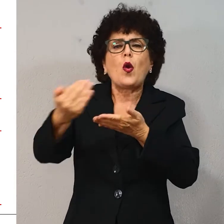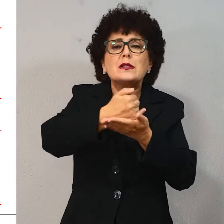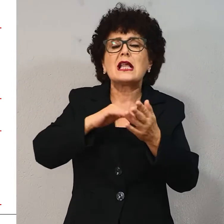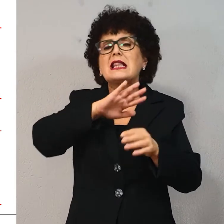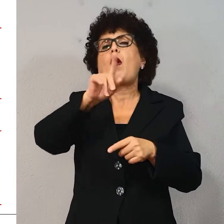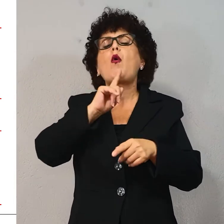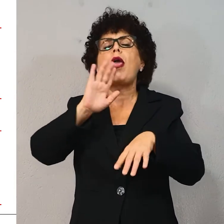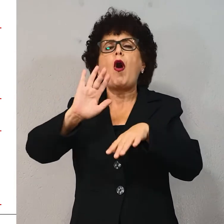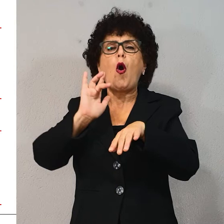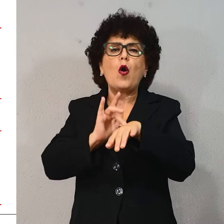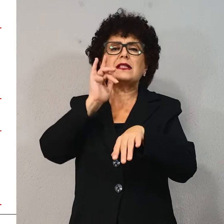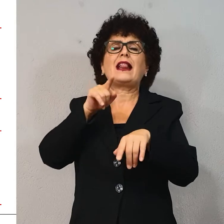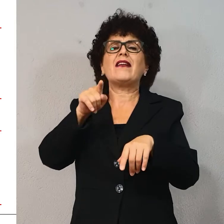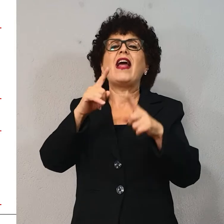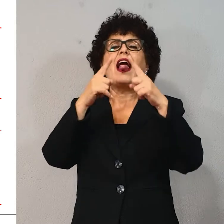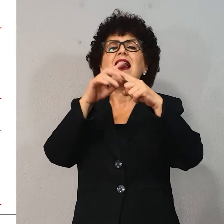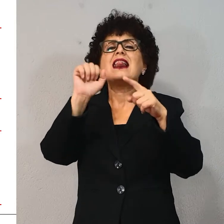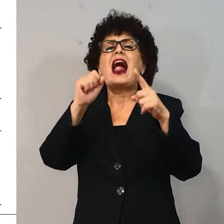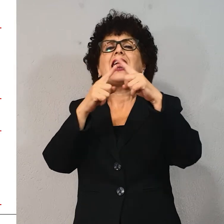се чувствителни на латекс.